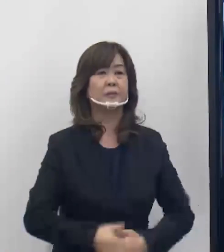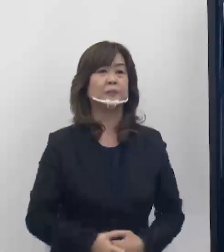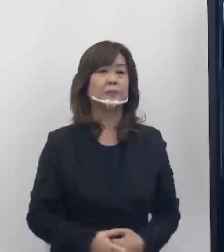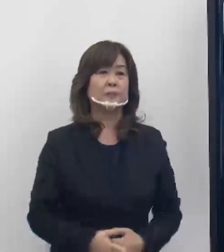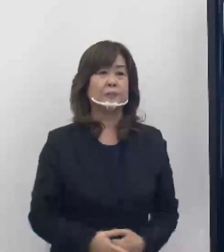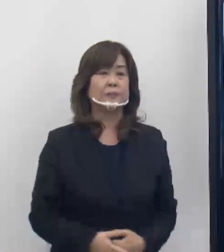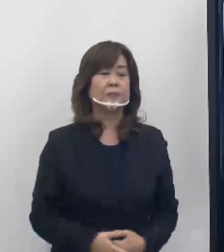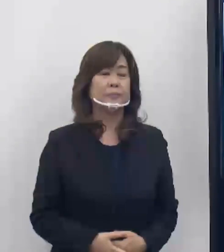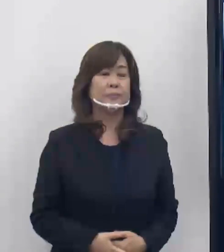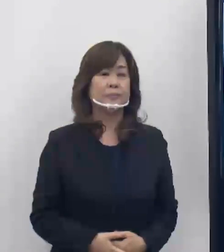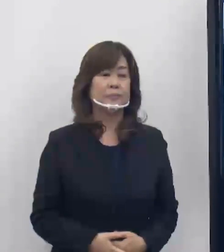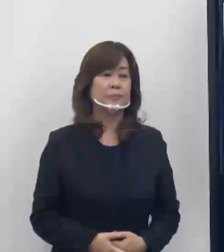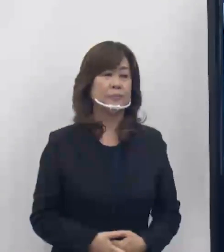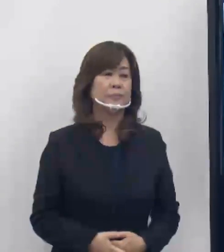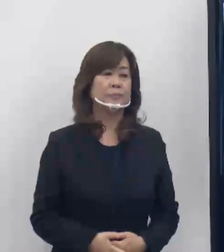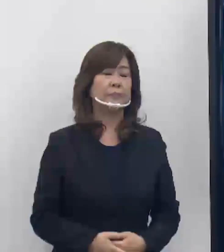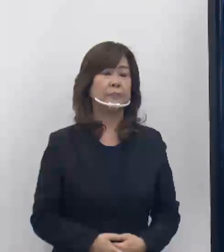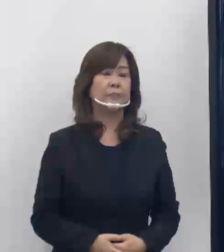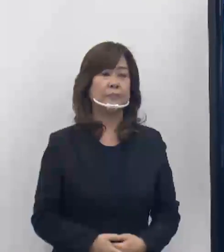このアプリの